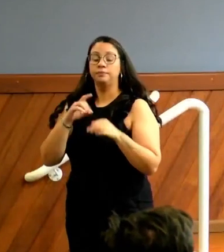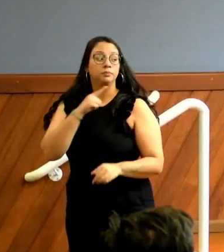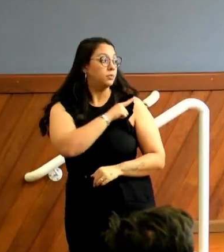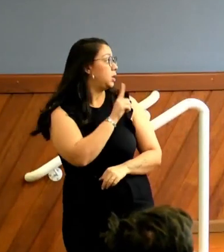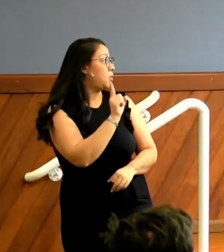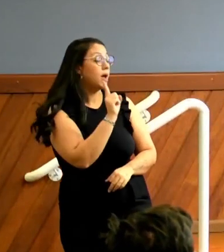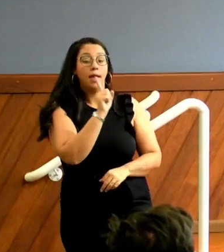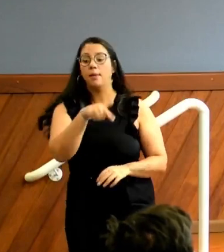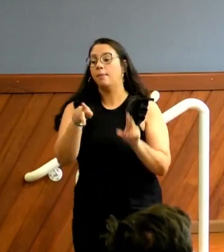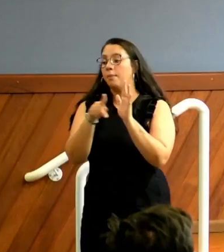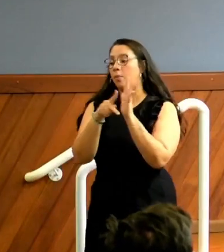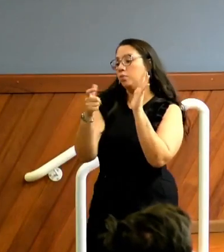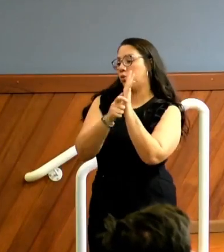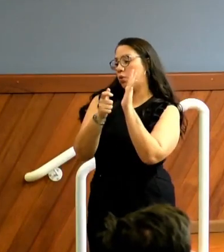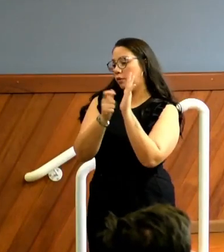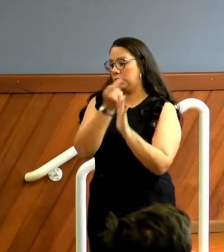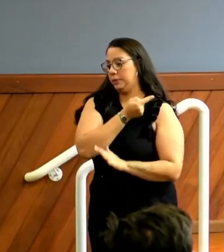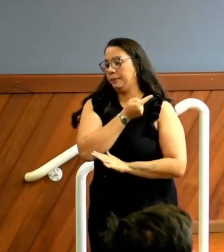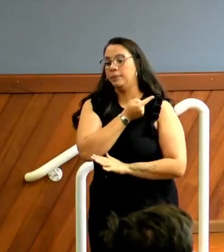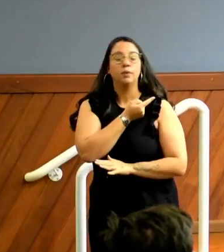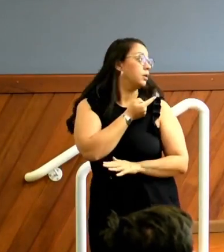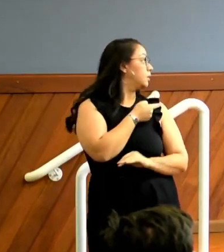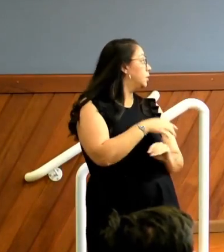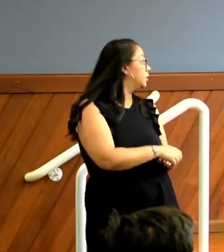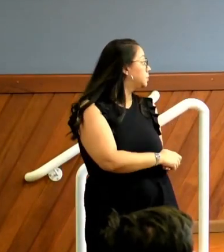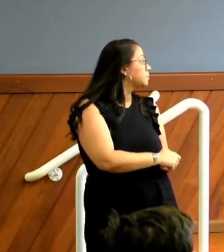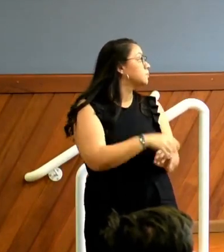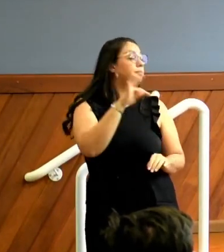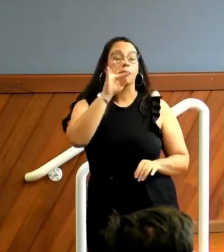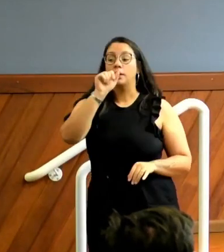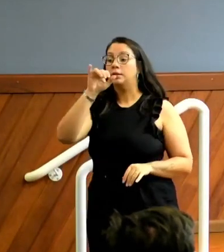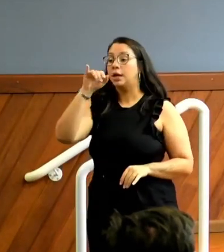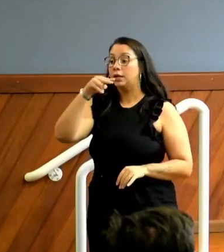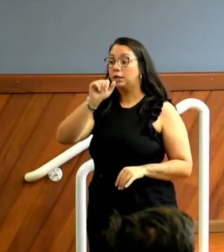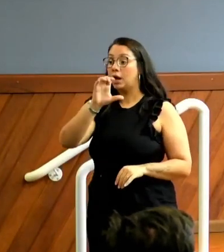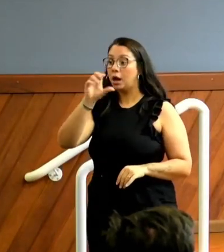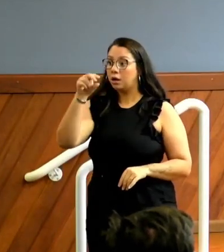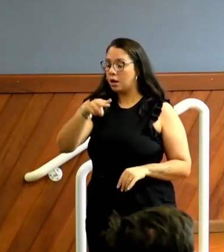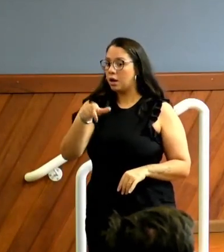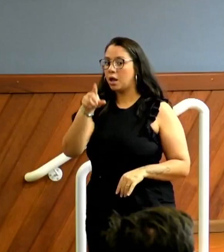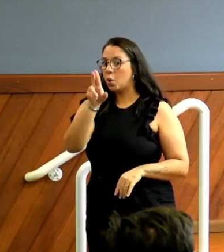um software. Né? E claro, o Tainacan, super usado por instituições